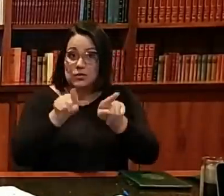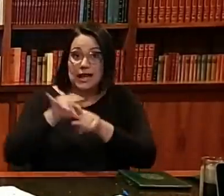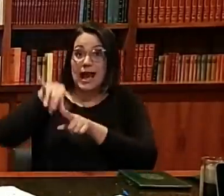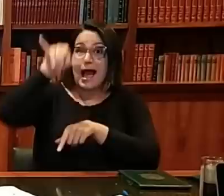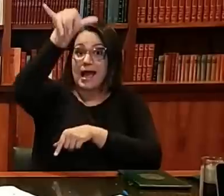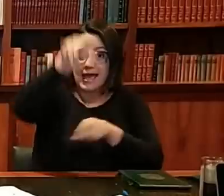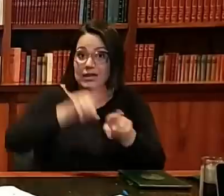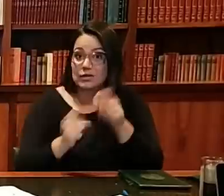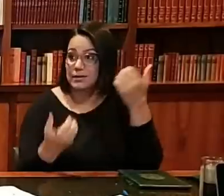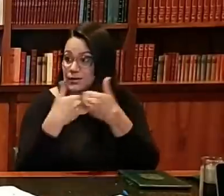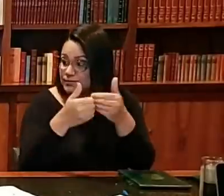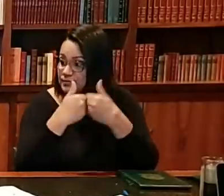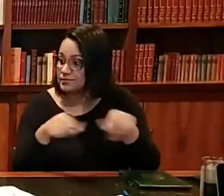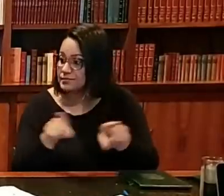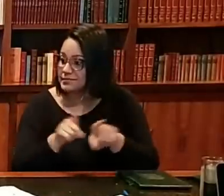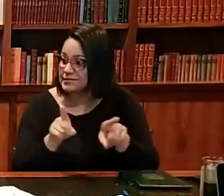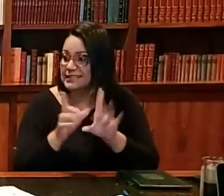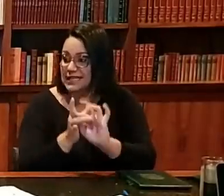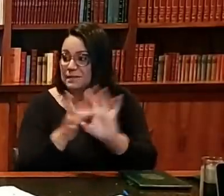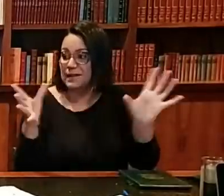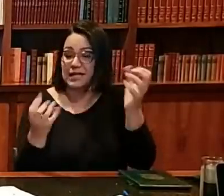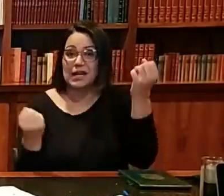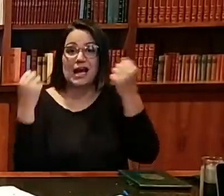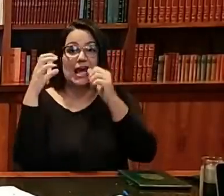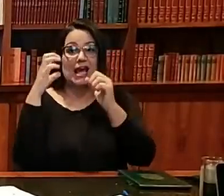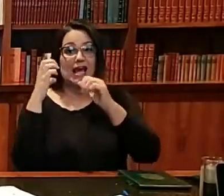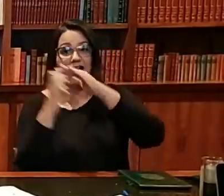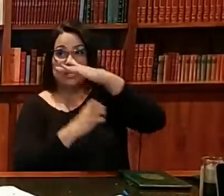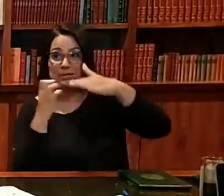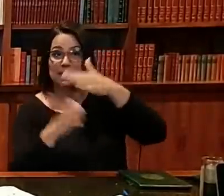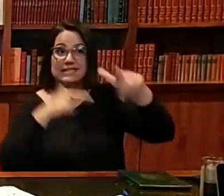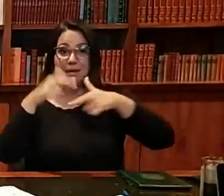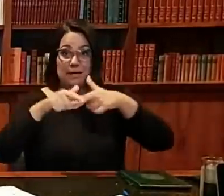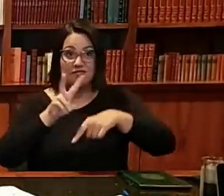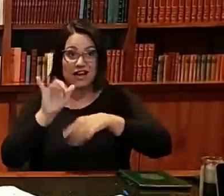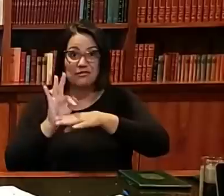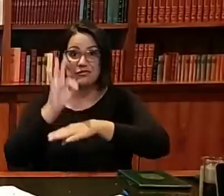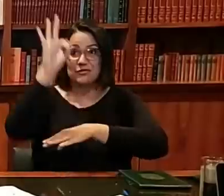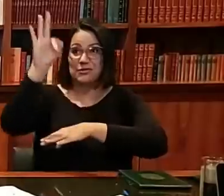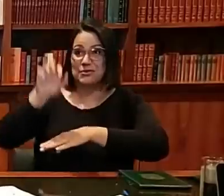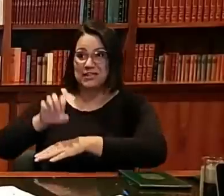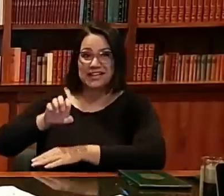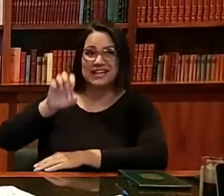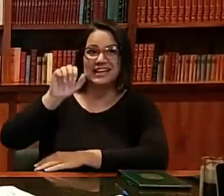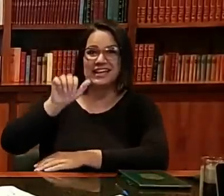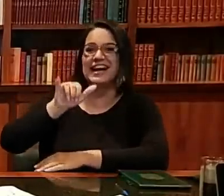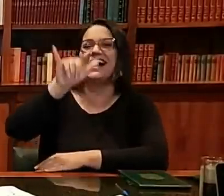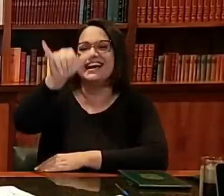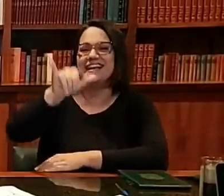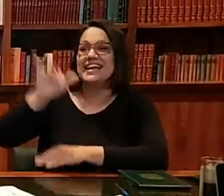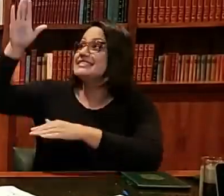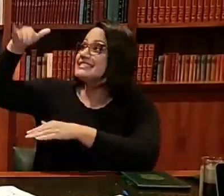aéreo. Habilitando a empresa agora para começar a operar no transporte aéreo. A Itapemirim vai entrar no transporte aéreo.